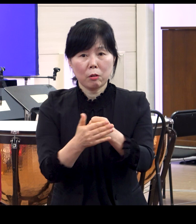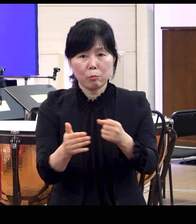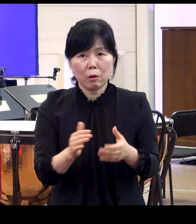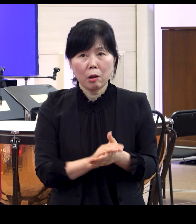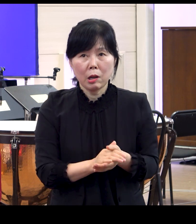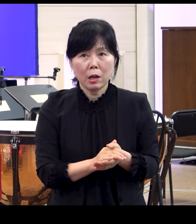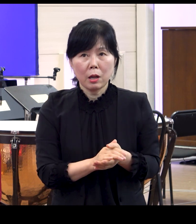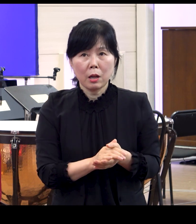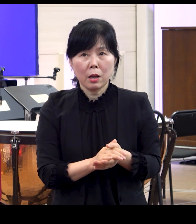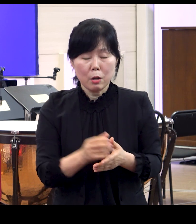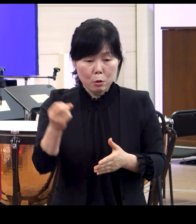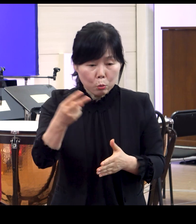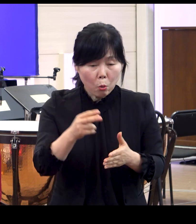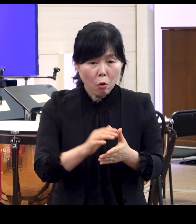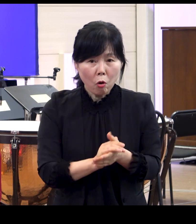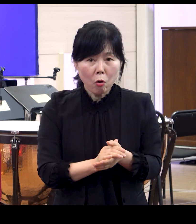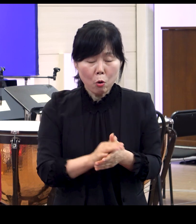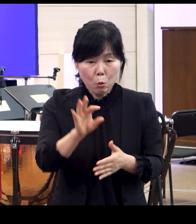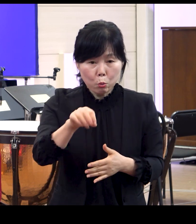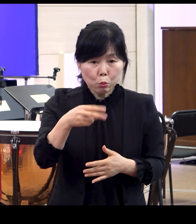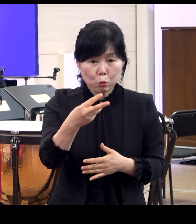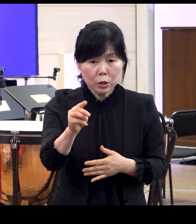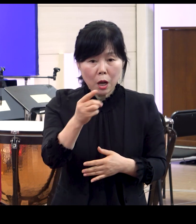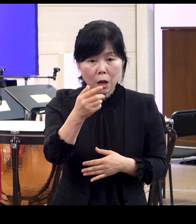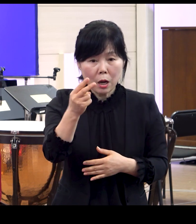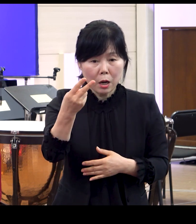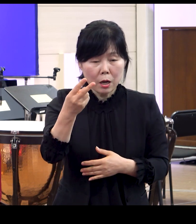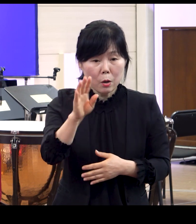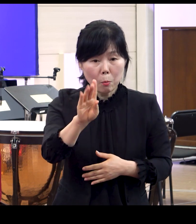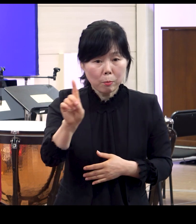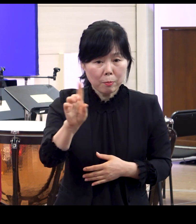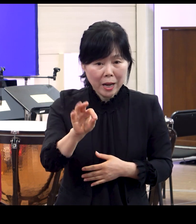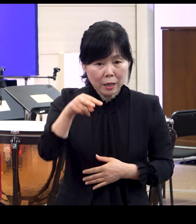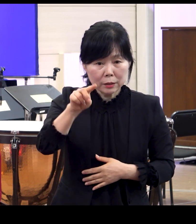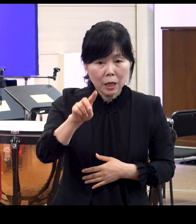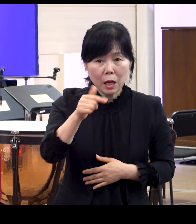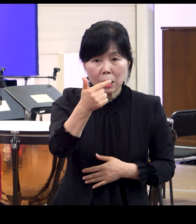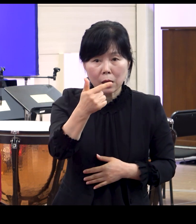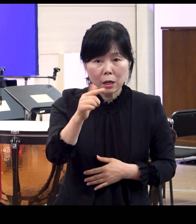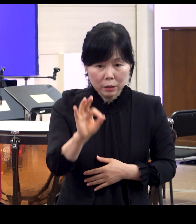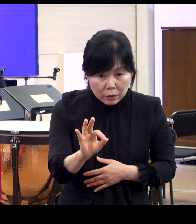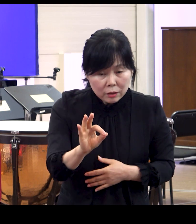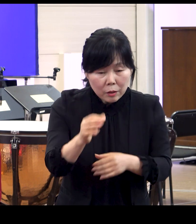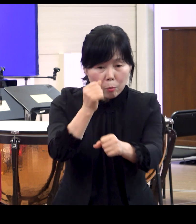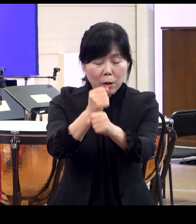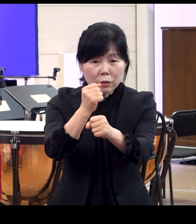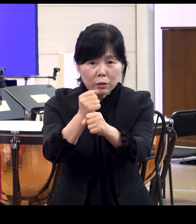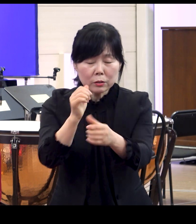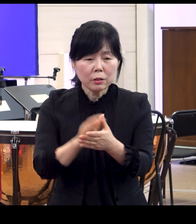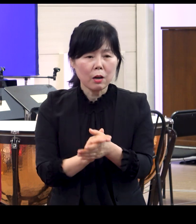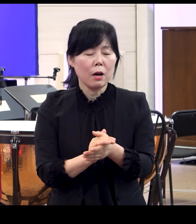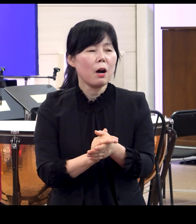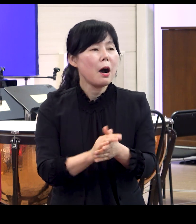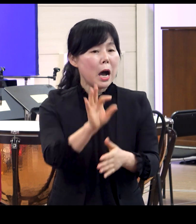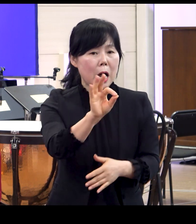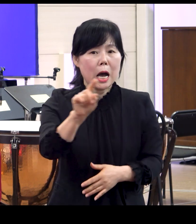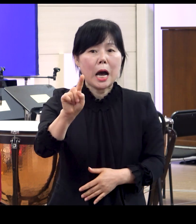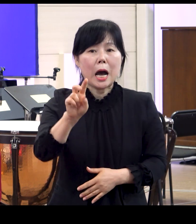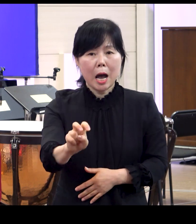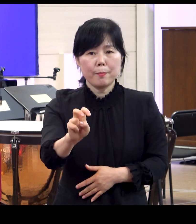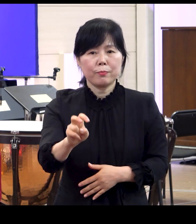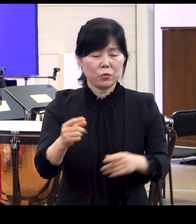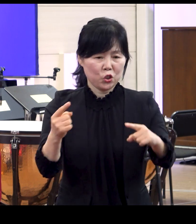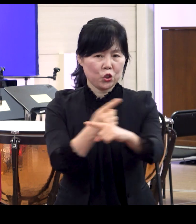가지고 잘 또 활용해서 암세포를 죽이는 그런 치료에 사용하는 그런 방사선 치료, 그것을